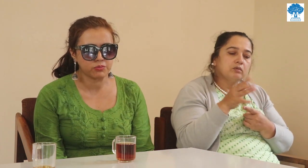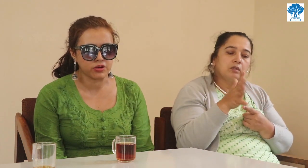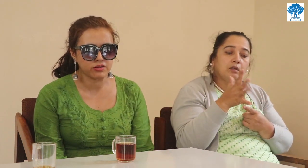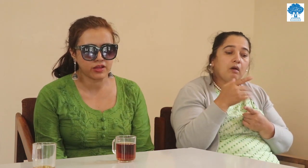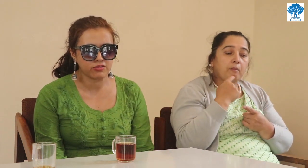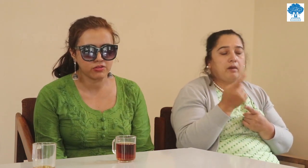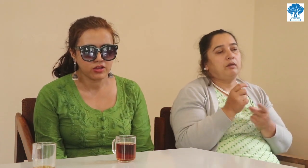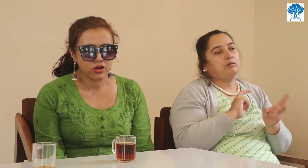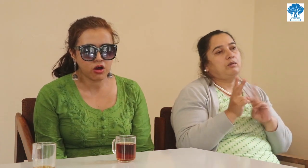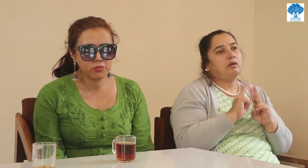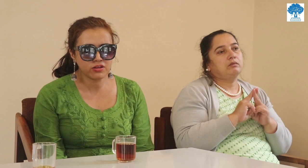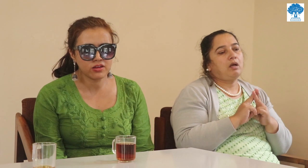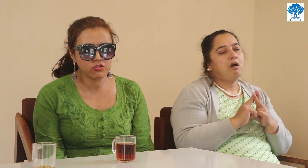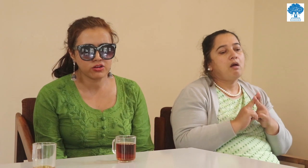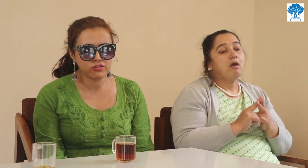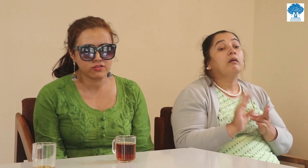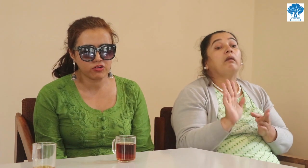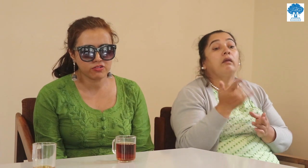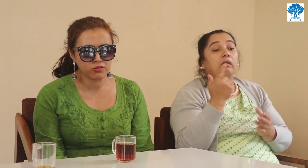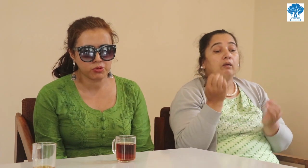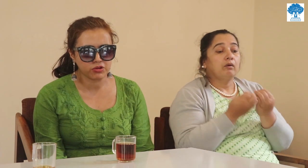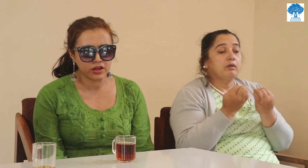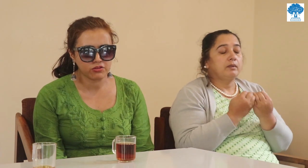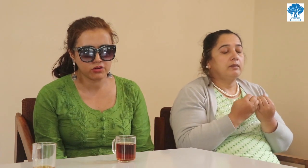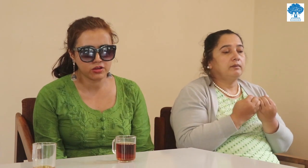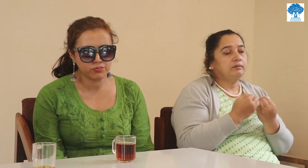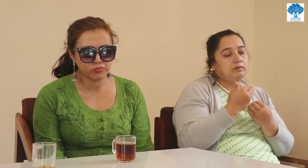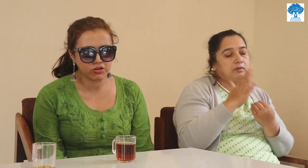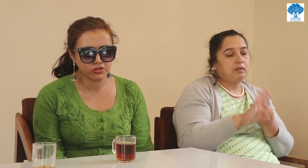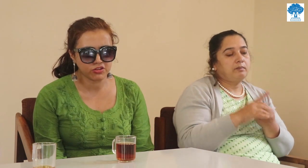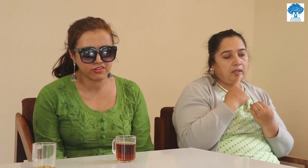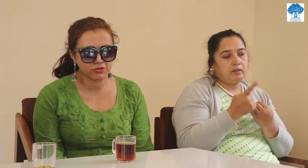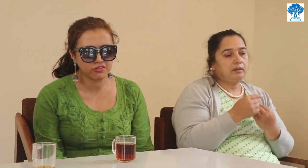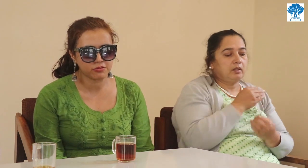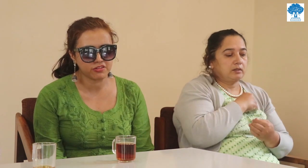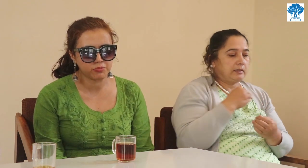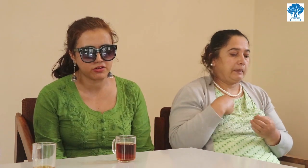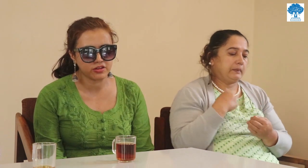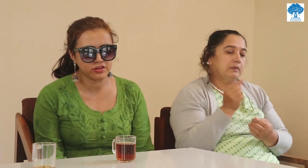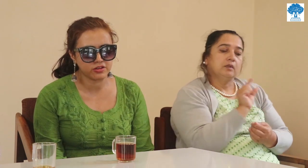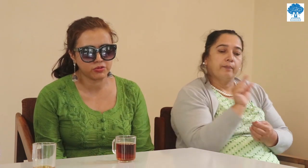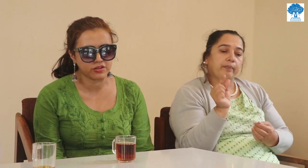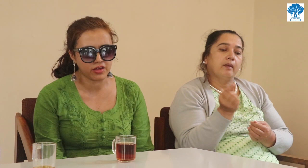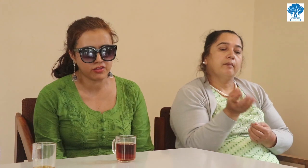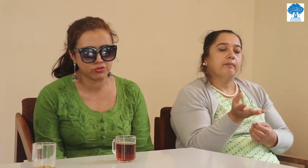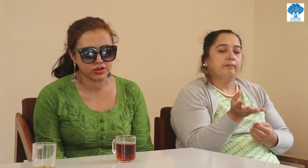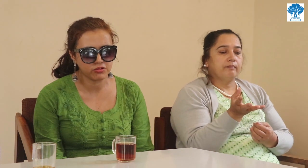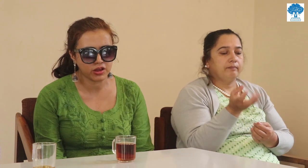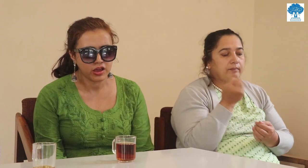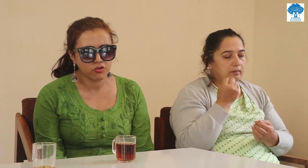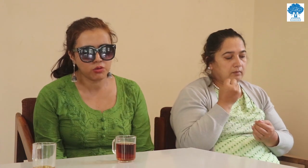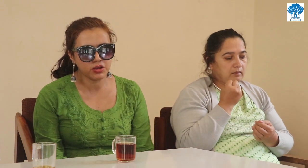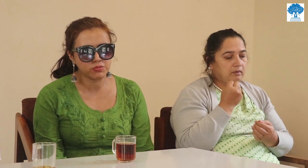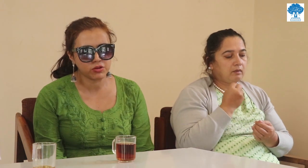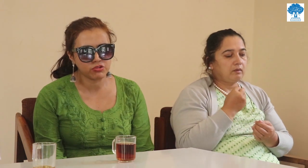भन्ने कुरा भइरहँदा चाहिँ अब के गरियो भने चाहिँ अझ सम्भव होला भने अघि म डाक्टर साहबकै शब्द सापट्टि लिएर के भन्न चाहन्छु भने